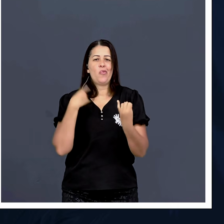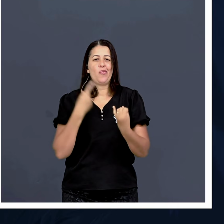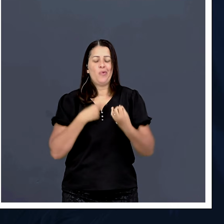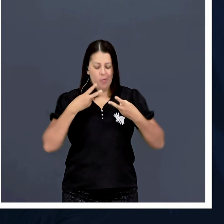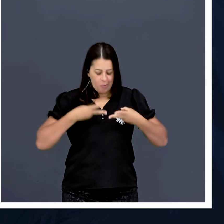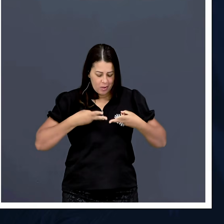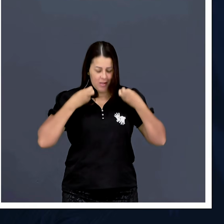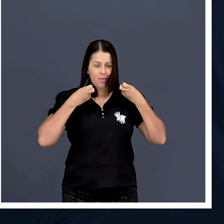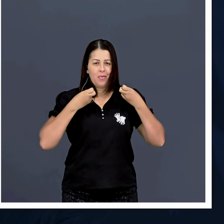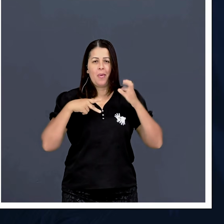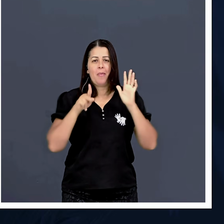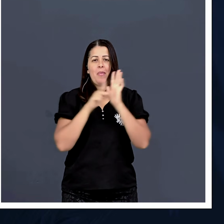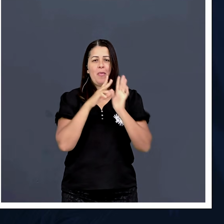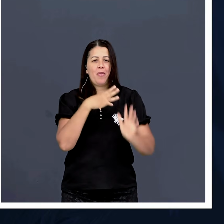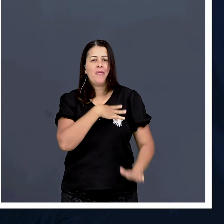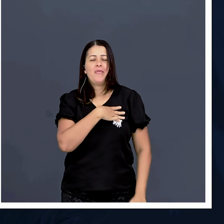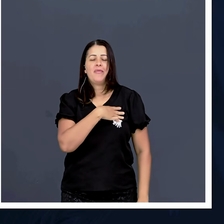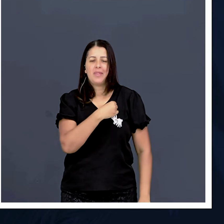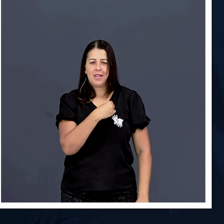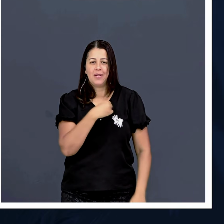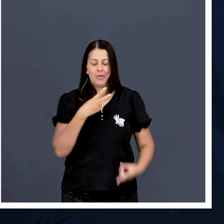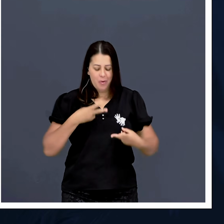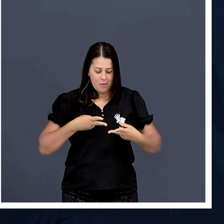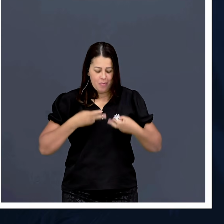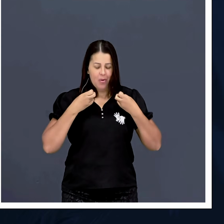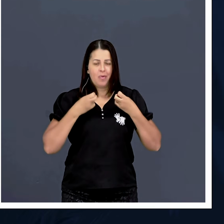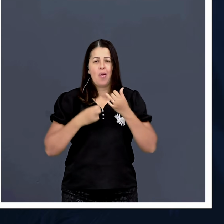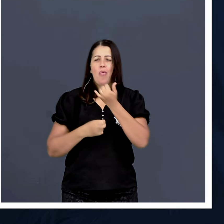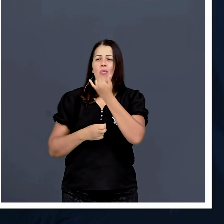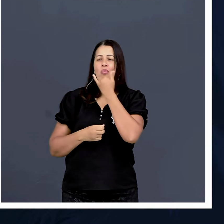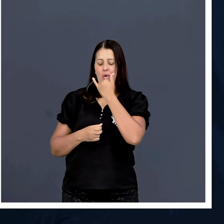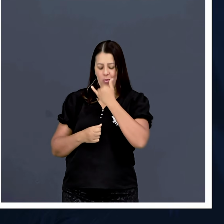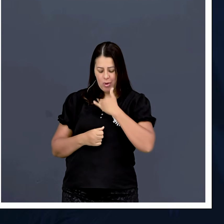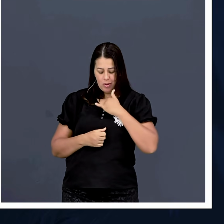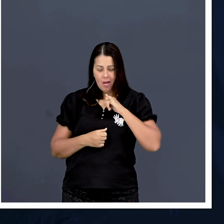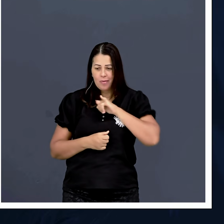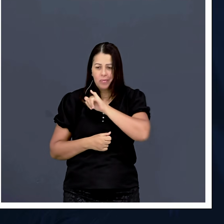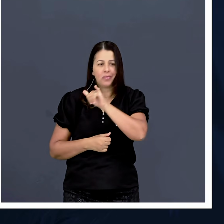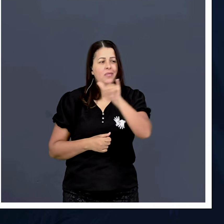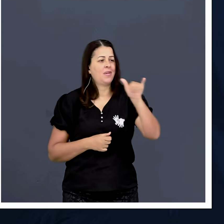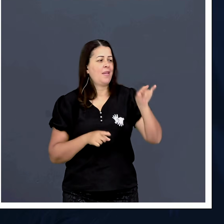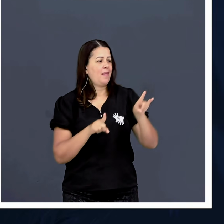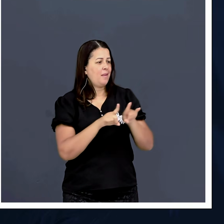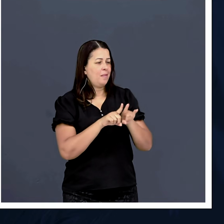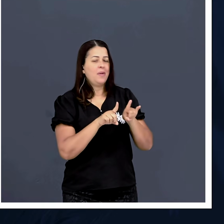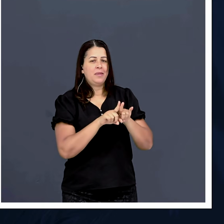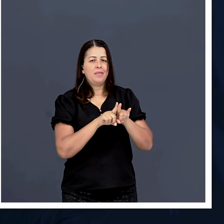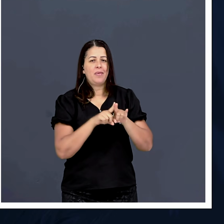enxergo como filha. É quando eu me enxergo como perdoado, como perdoada.